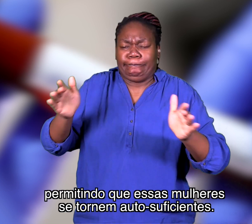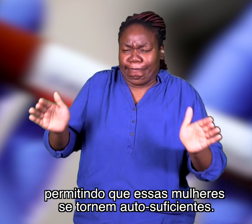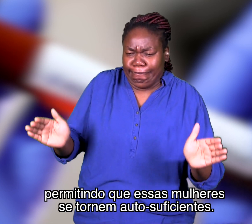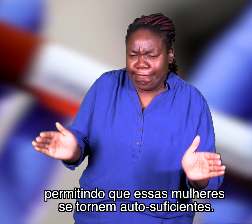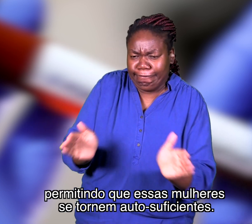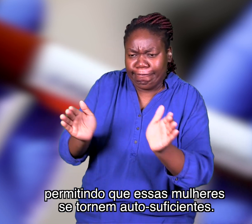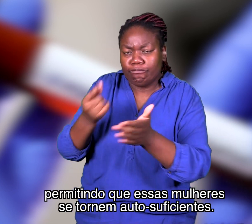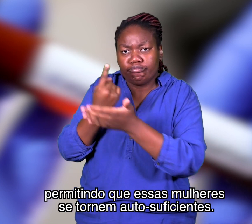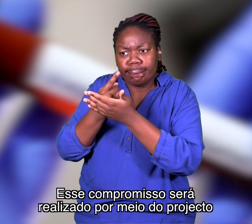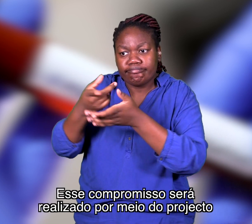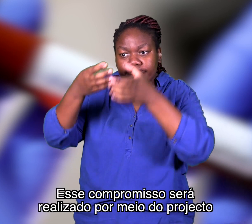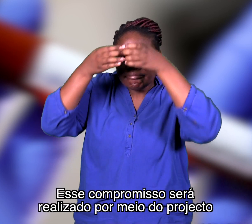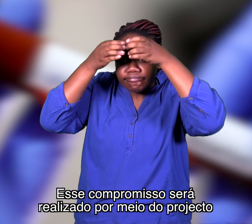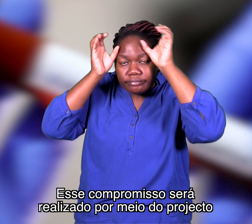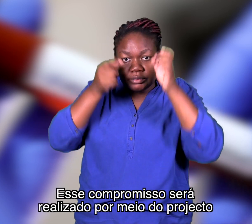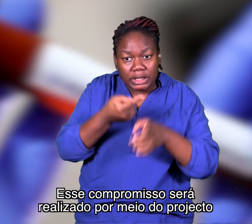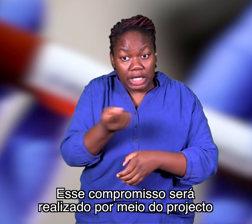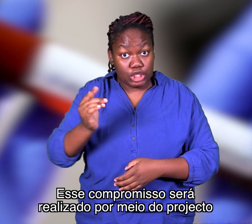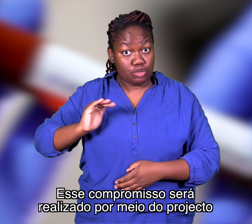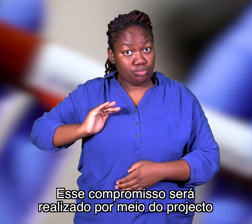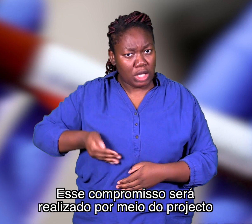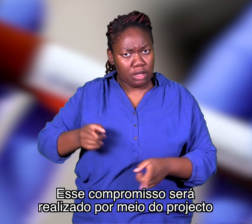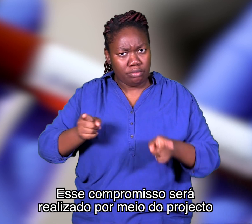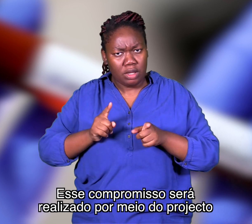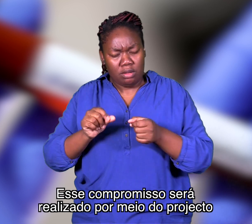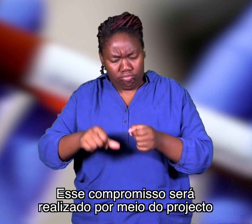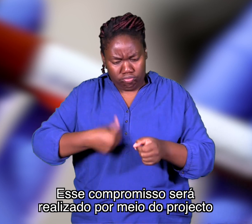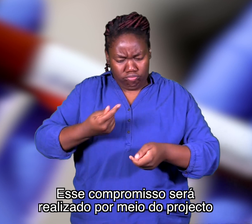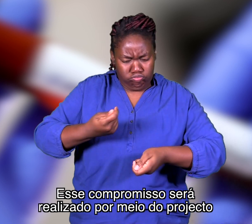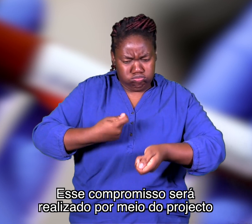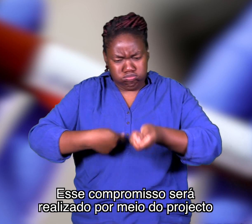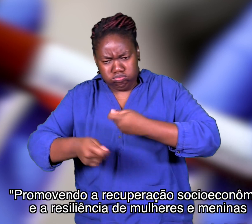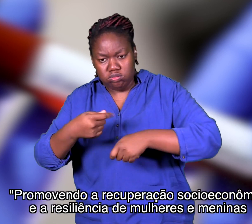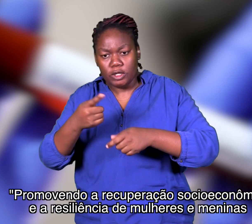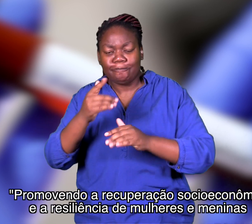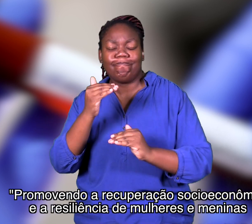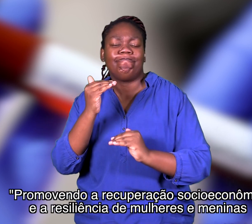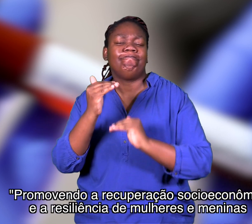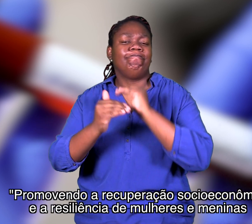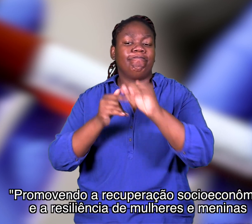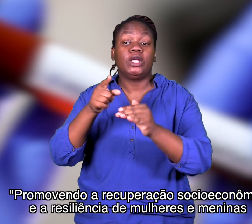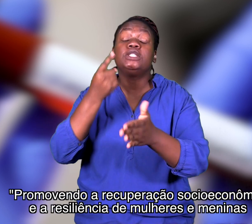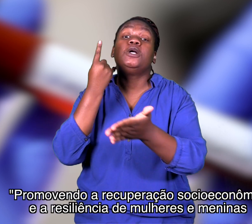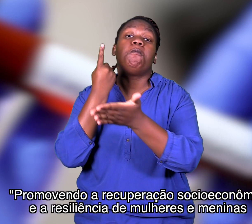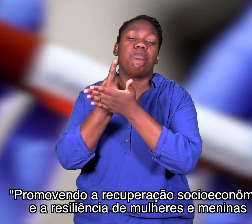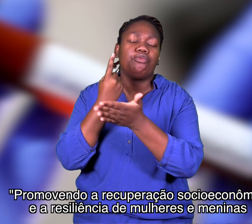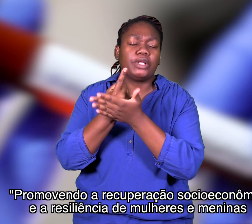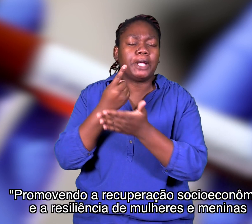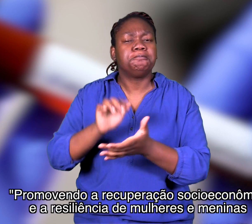autossuficientes. Esse compromisso será realizado por meio do projeto promovendo a recuperação socioeconômica e a